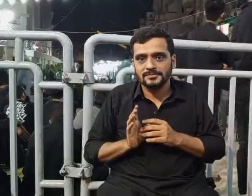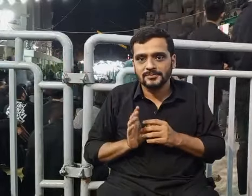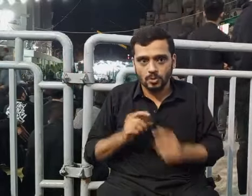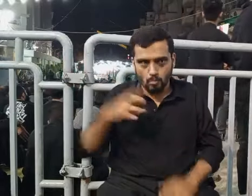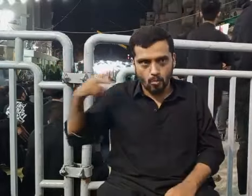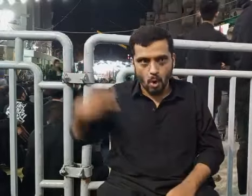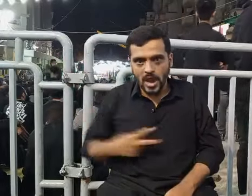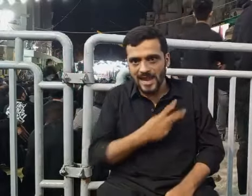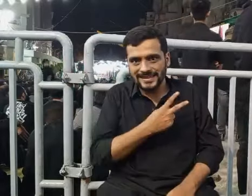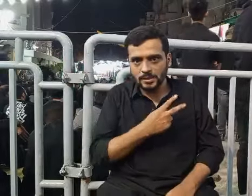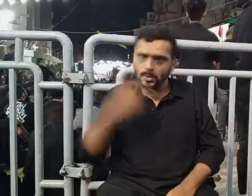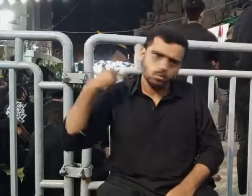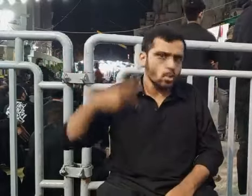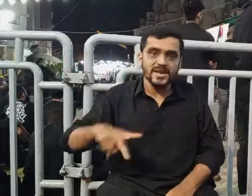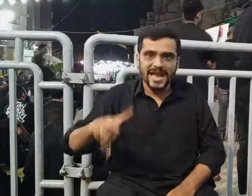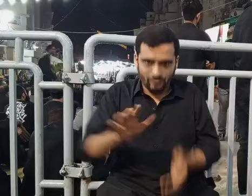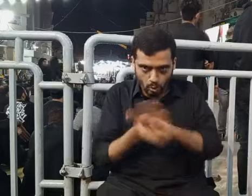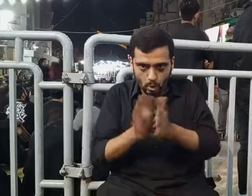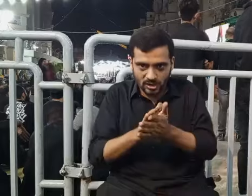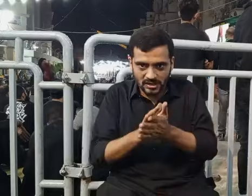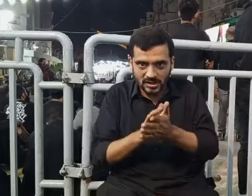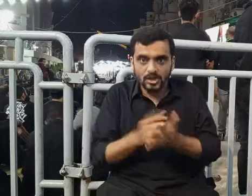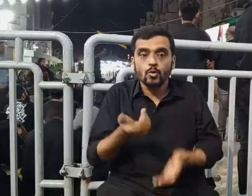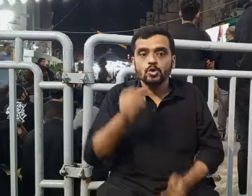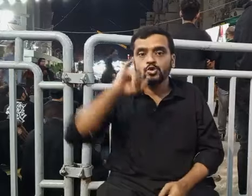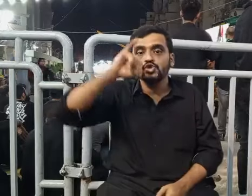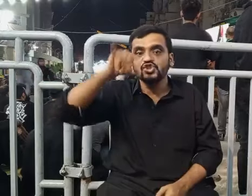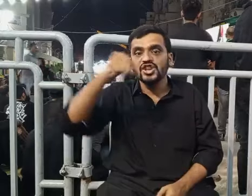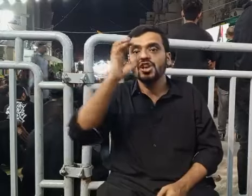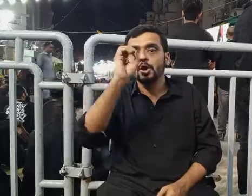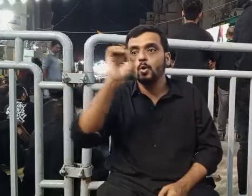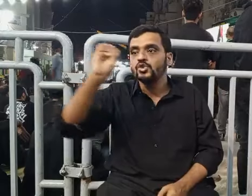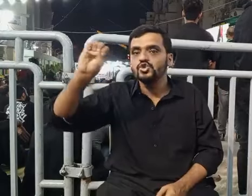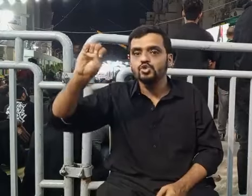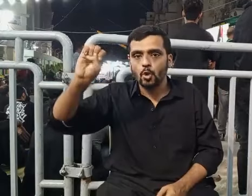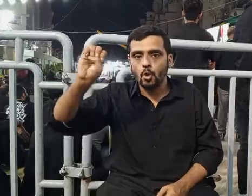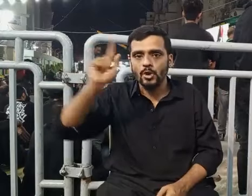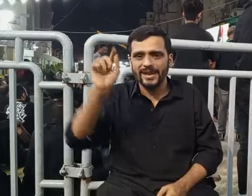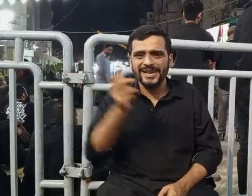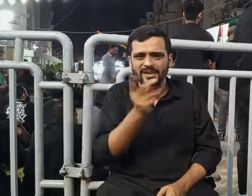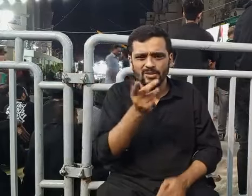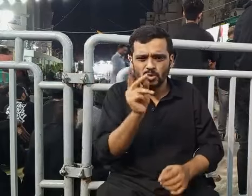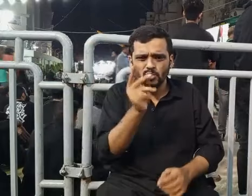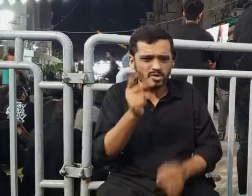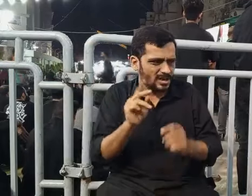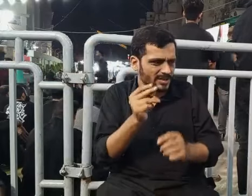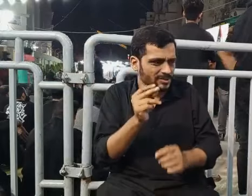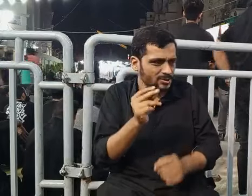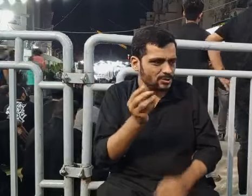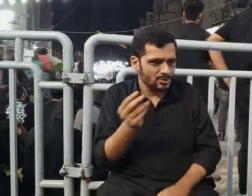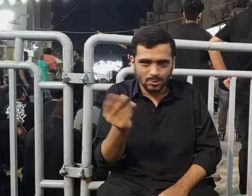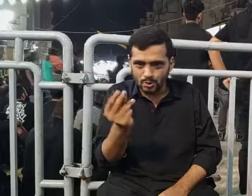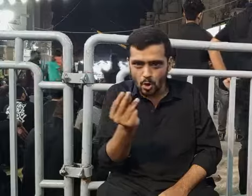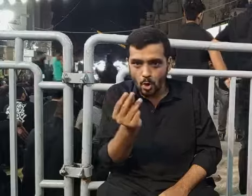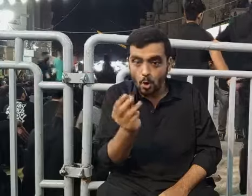کیا اس سے اجتناب. اللہ نے منع نہیں کیا تھا پھر بھی میں نے بغیر من کیا اس سے اجتناب. باقوں میں شکر حق سے دوا آشنا